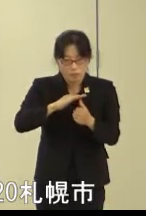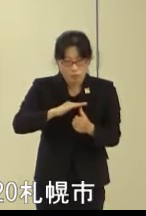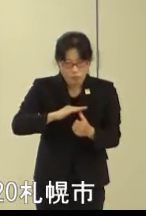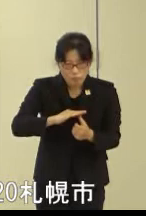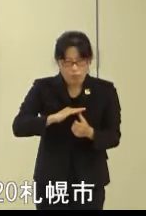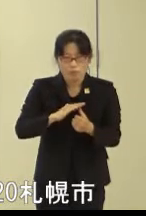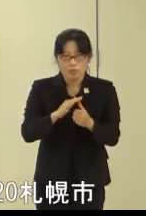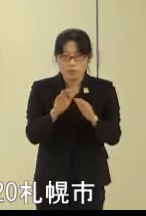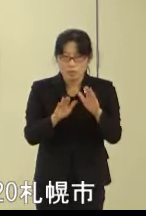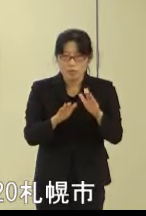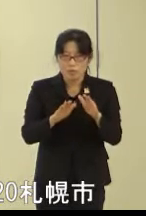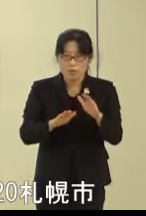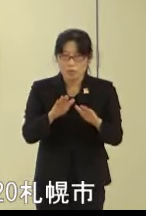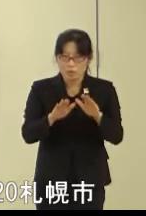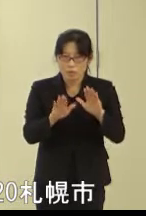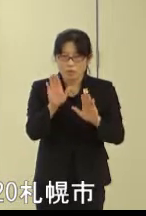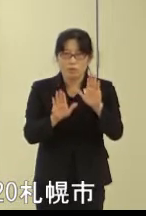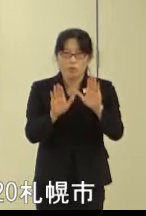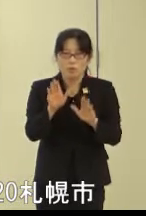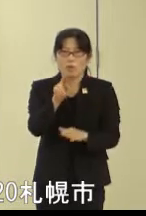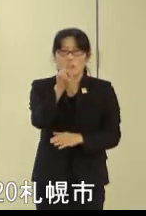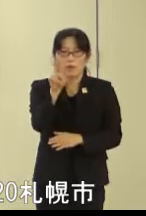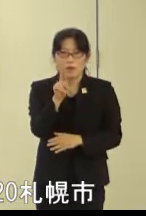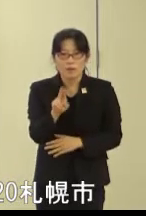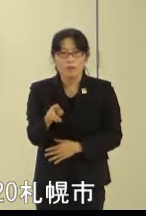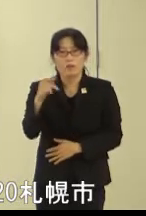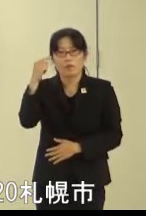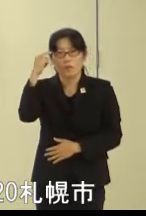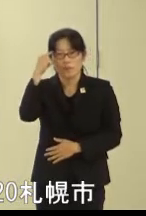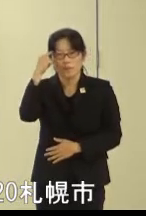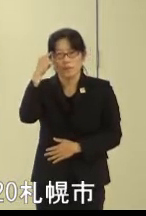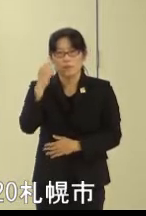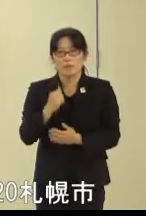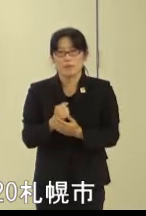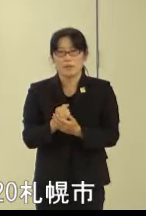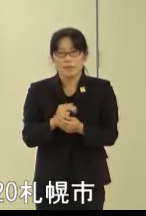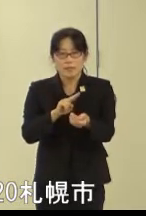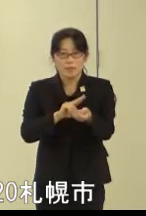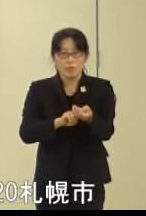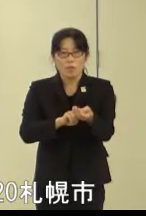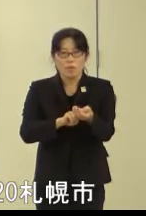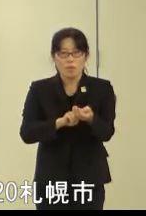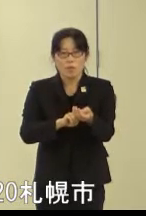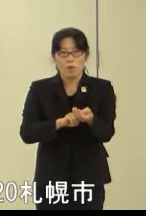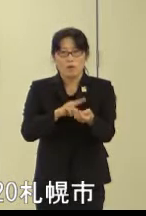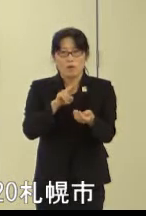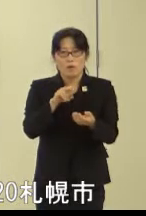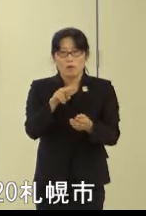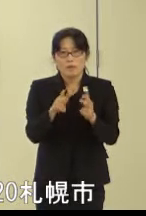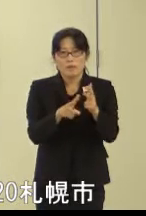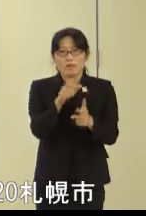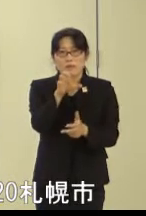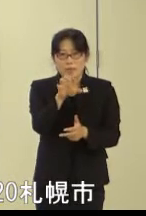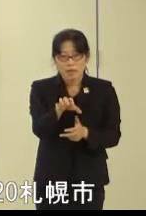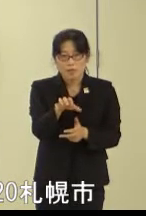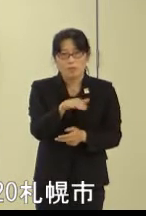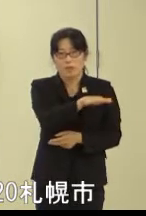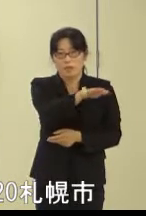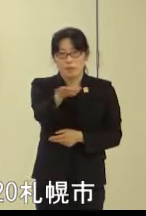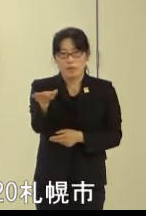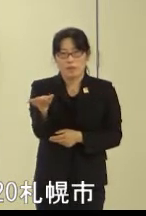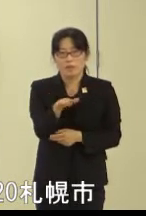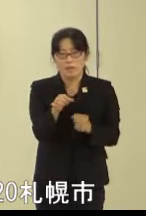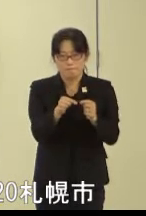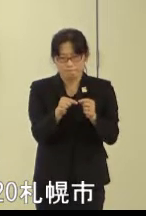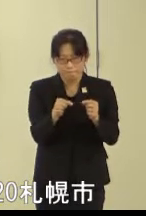状況かなというふうに思っているところであります医療機関の皆さんにはですね非常に長期間に渡りまし